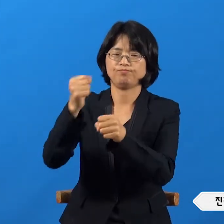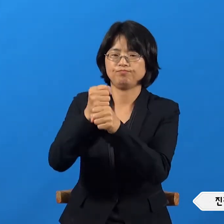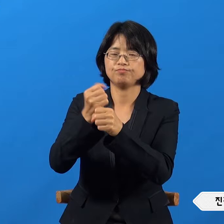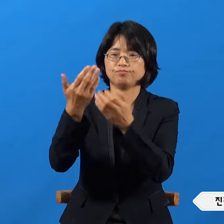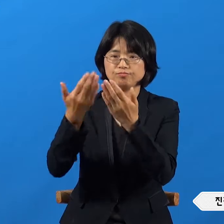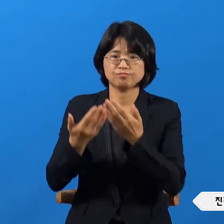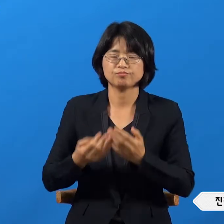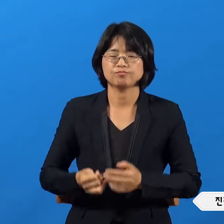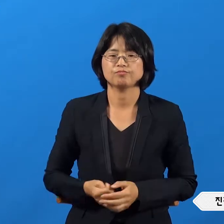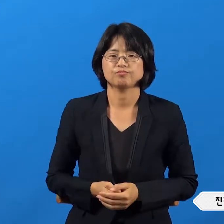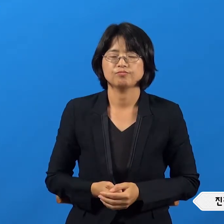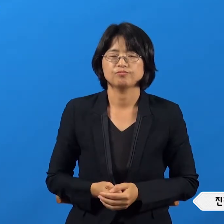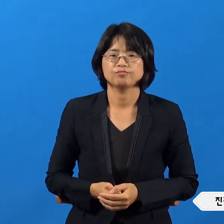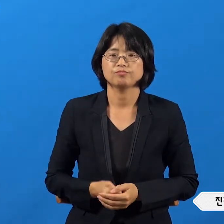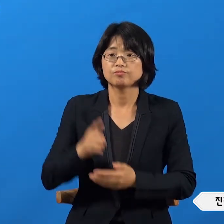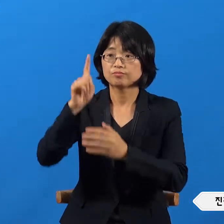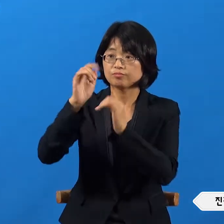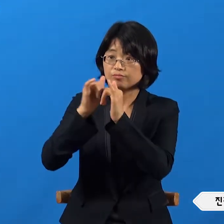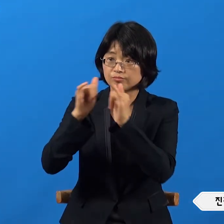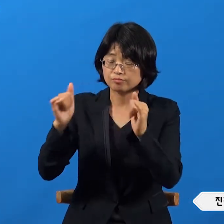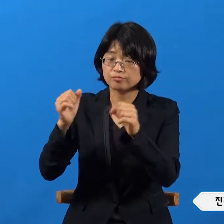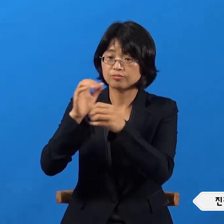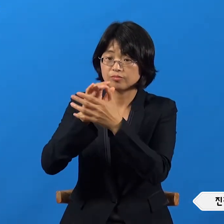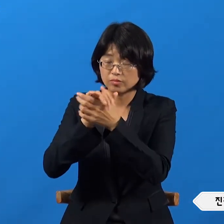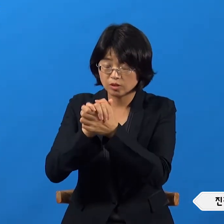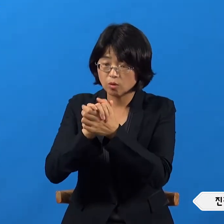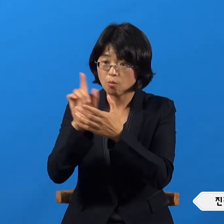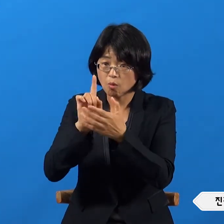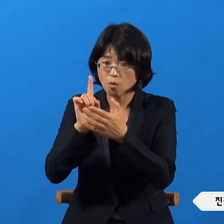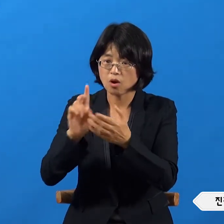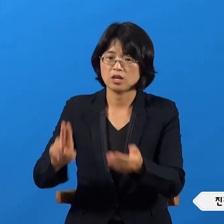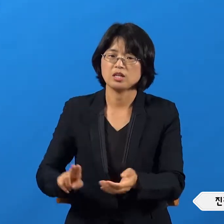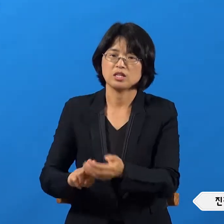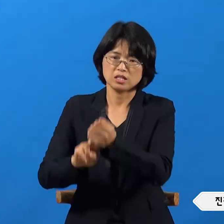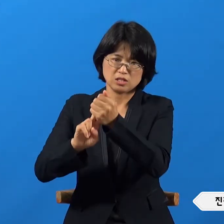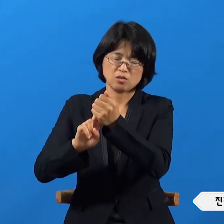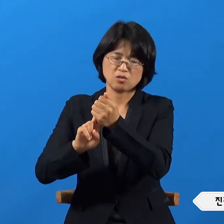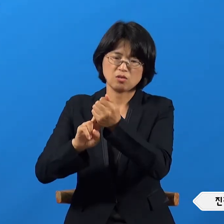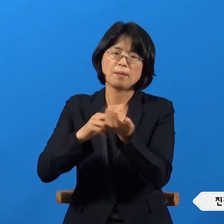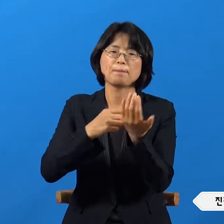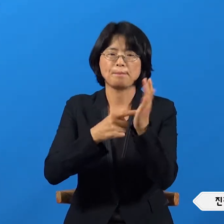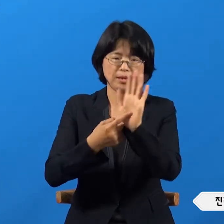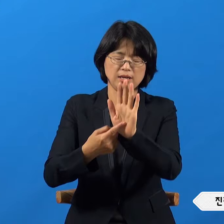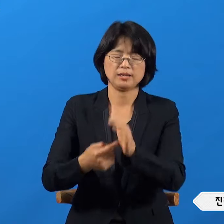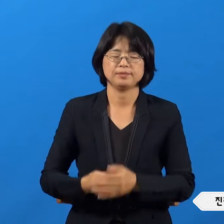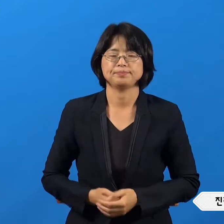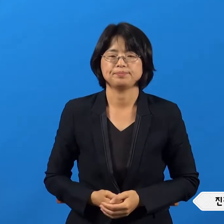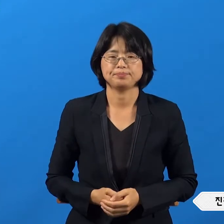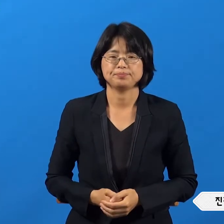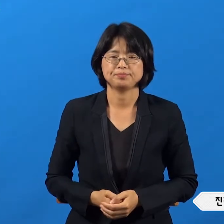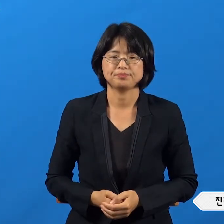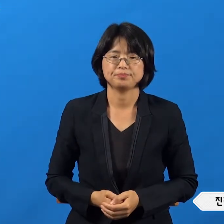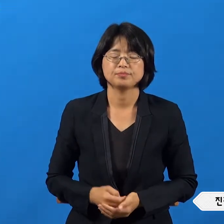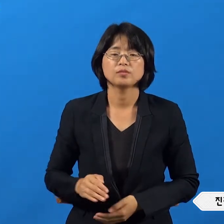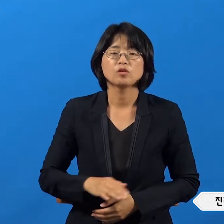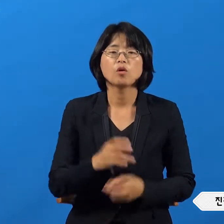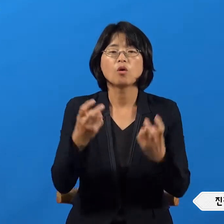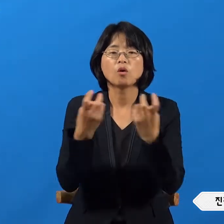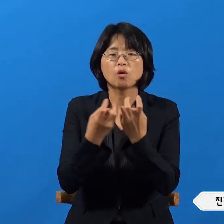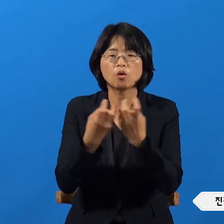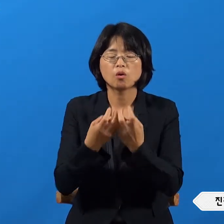기도는 기적을 가져옵니다. 그렇다면 우리가 어떻게 이 기도의 기적을 체험할